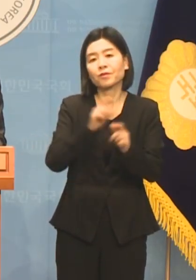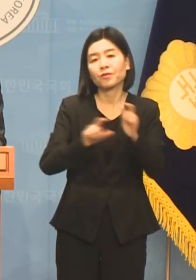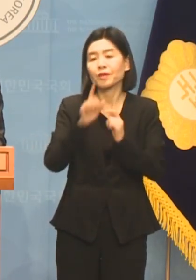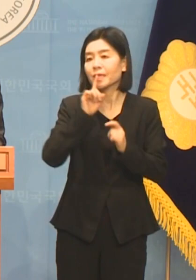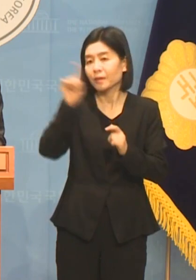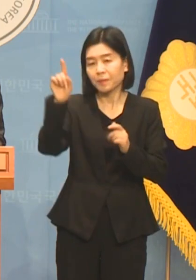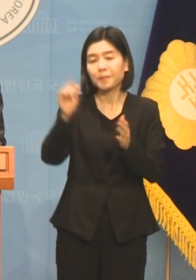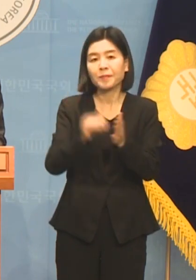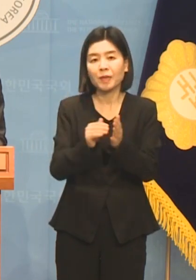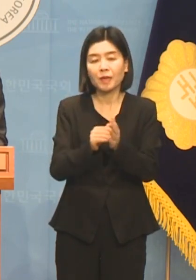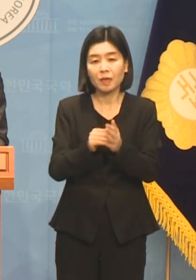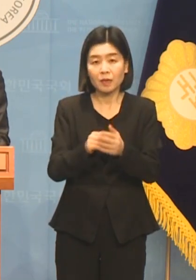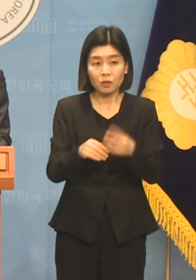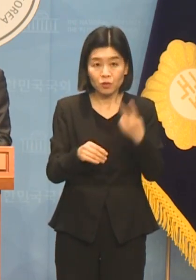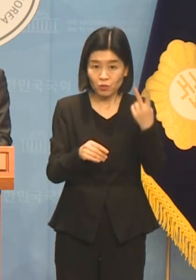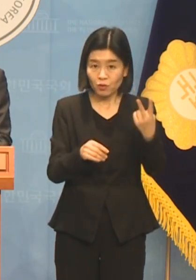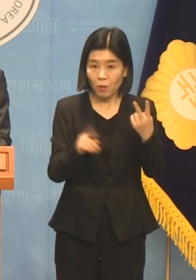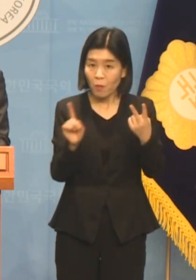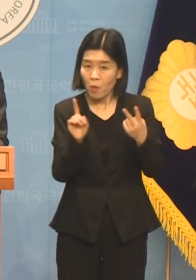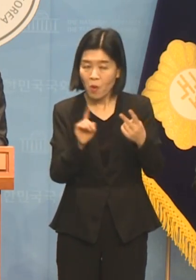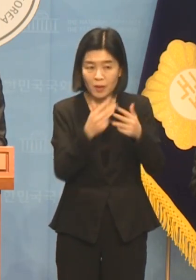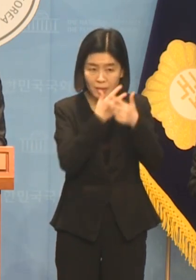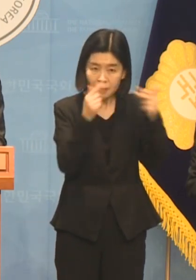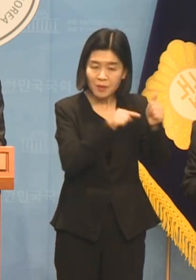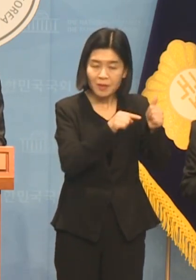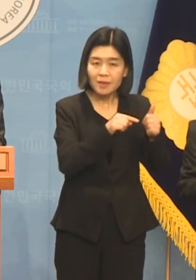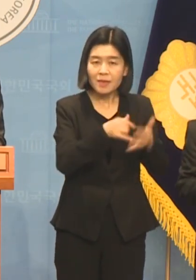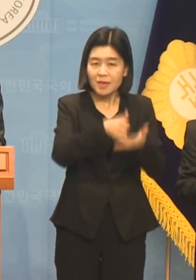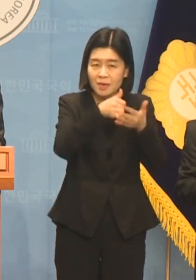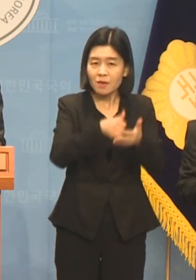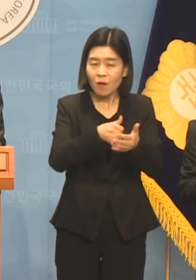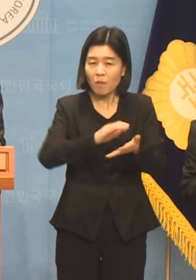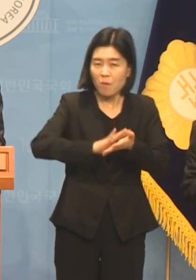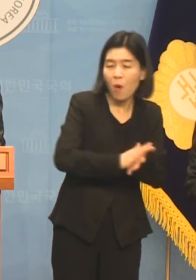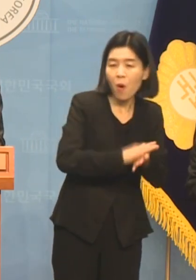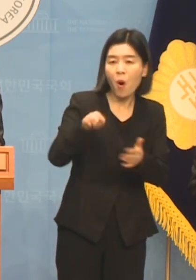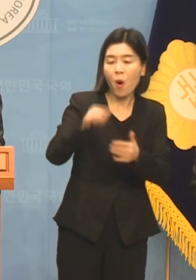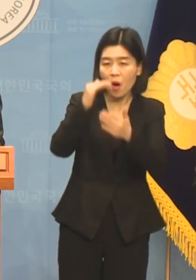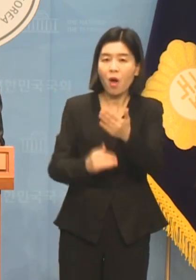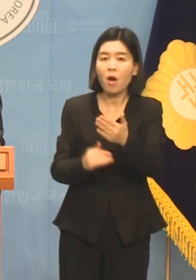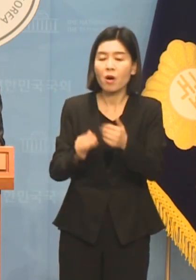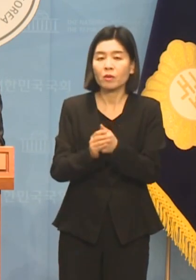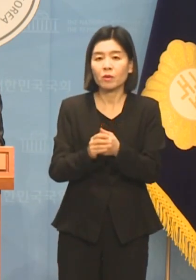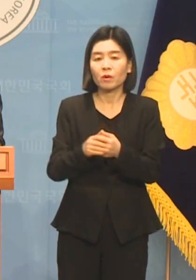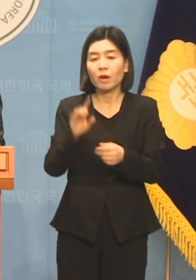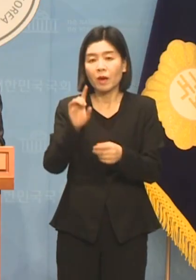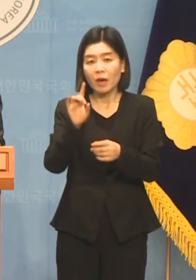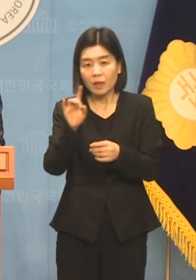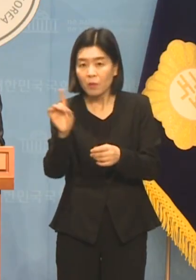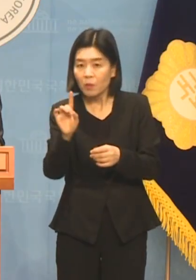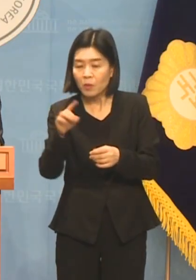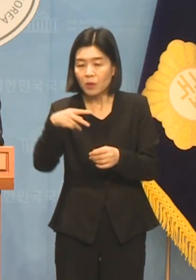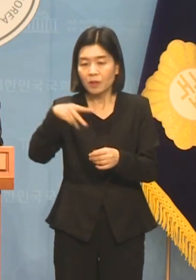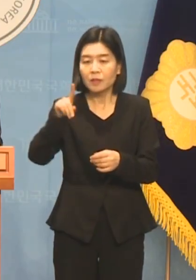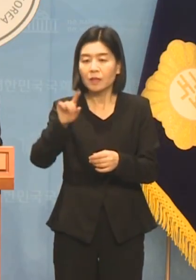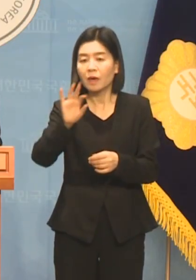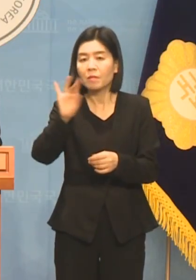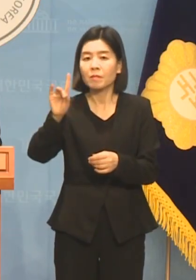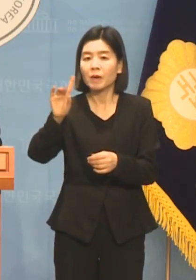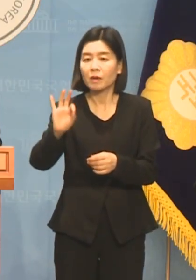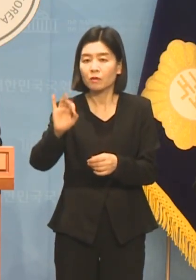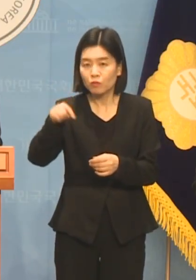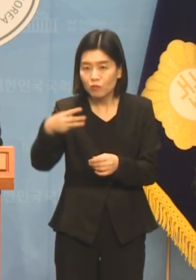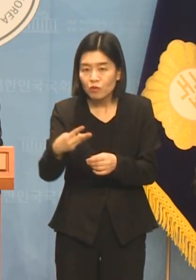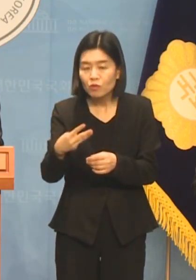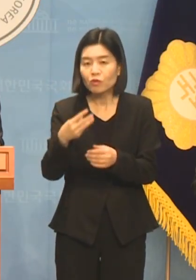2건은 이재명 대표에 대한 인격 모독성 내용이었고 한 건은 쌍방울 비서실장의 녹취 파일을 근거로 법원